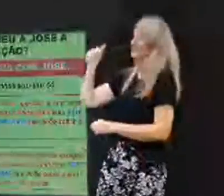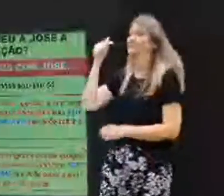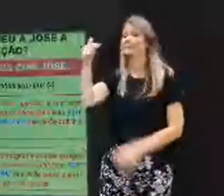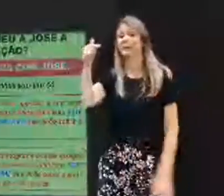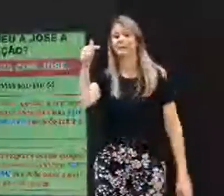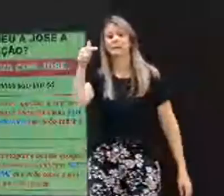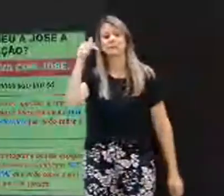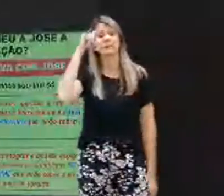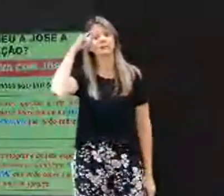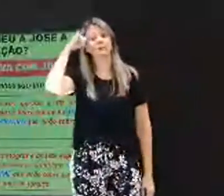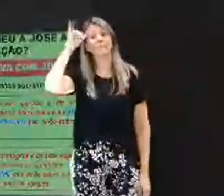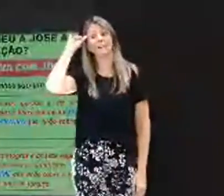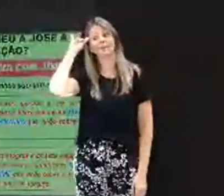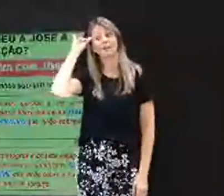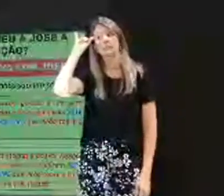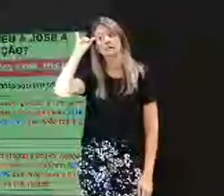Então, eram 7 vacas,